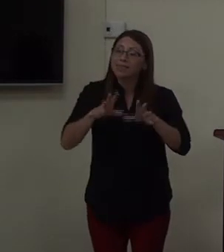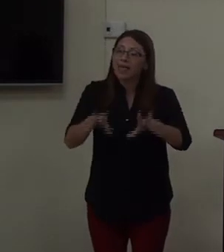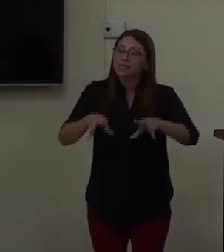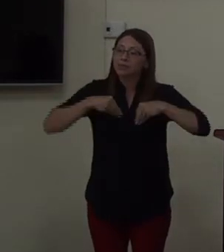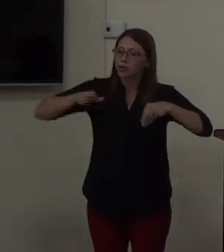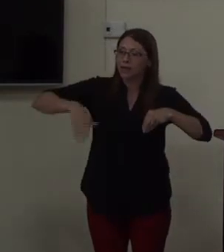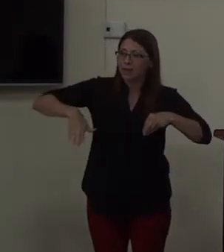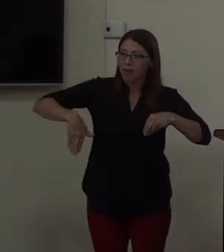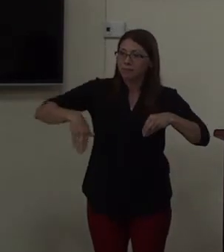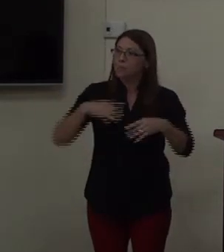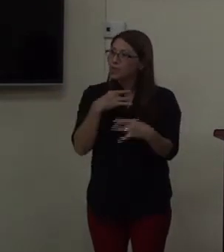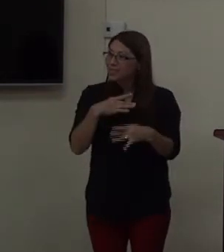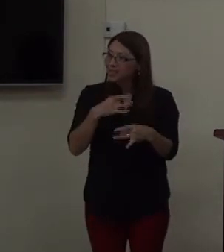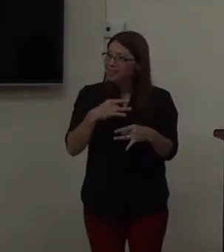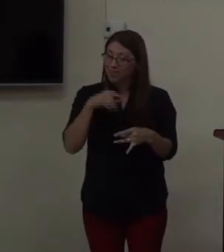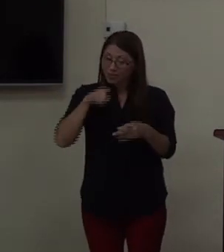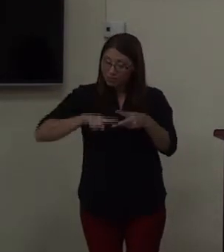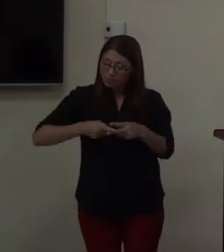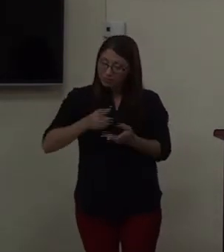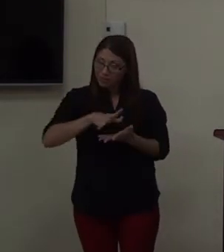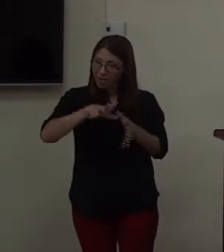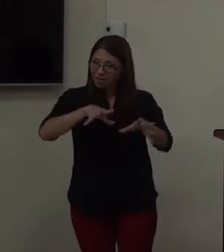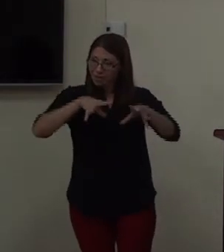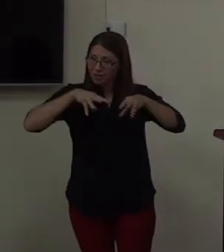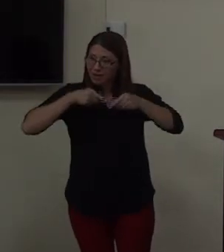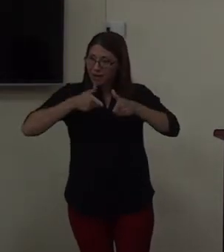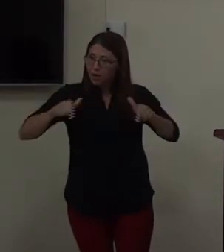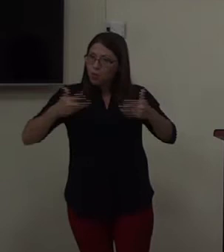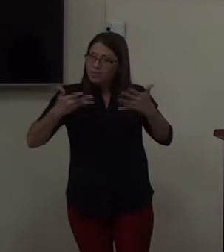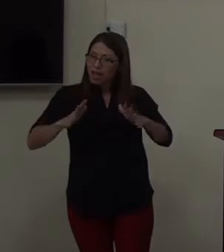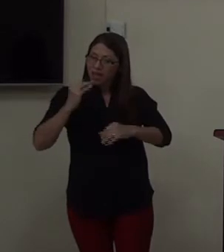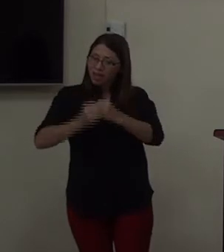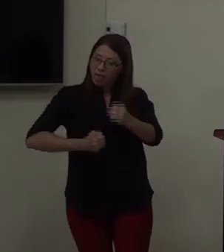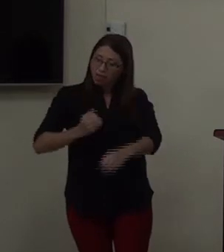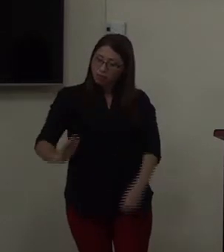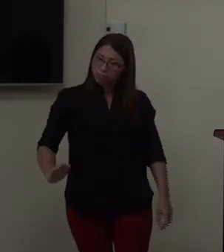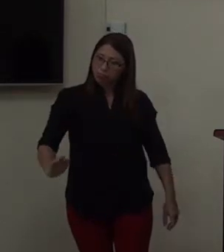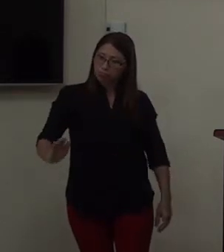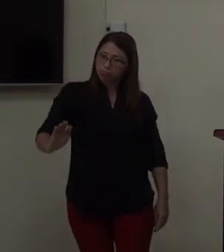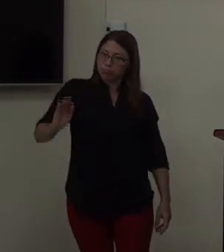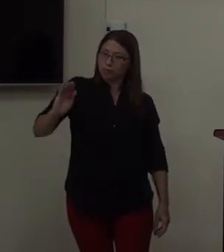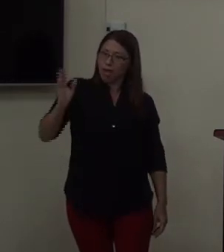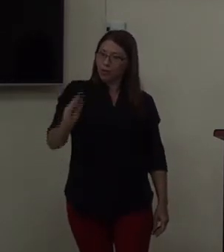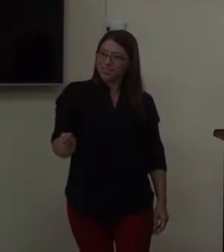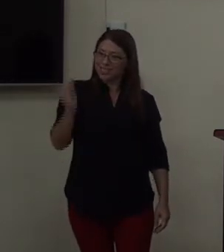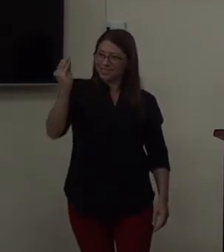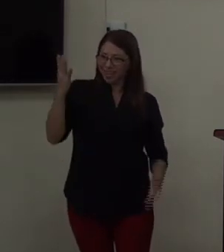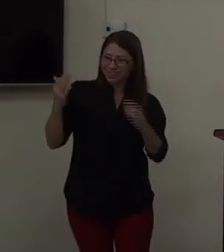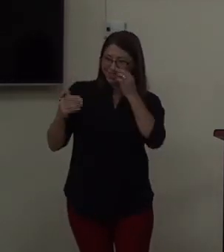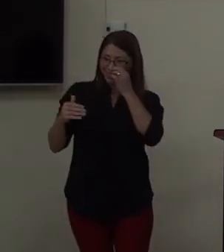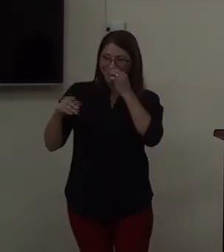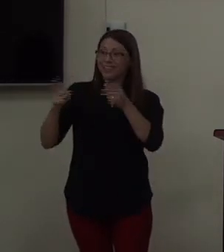interesantes. Entonces, empezaron a adquirir la lengua en edad, digamos, ya en la adolescencia. Nos vamos a esto del periodo crítico y todo eso.